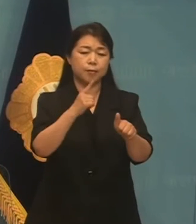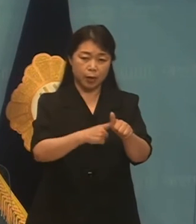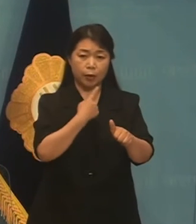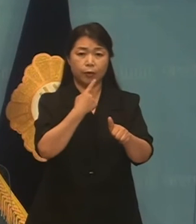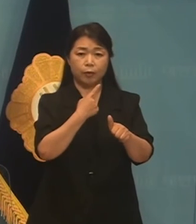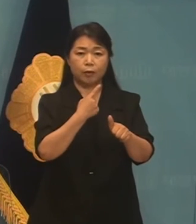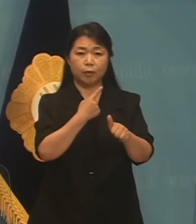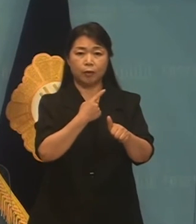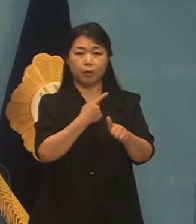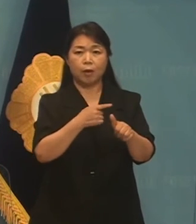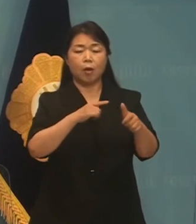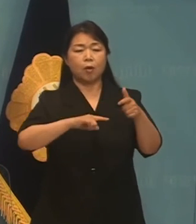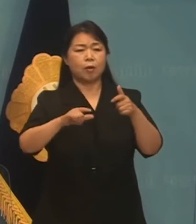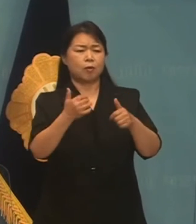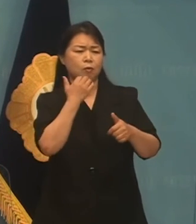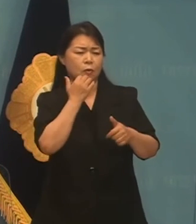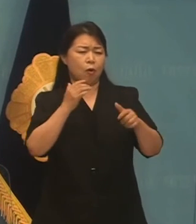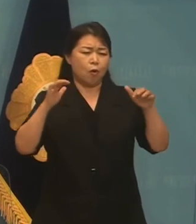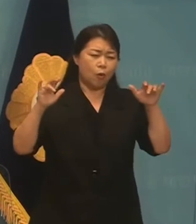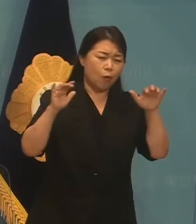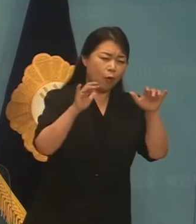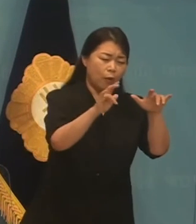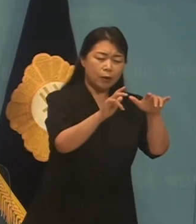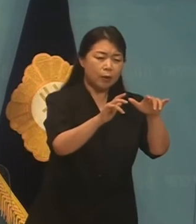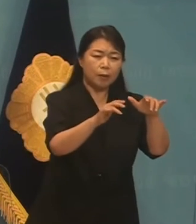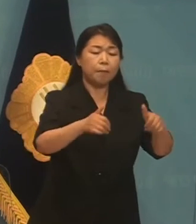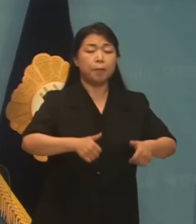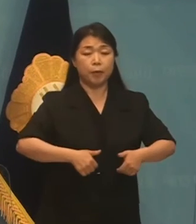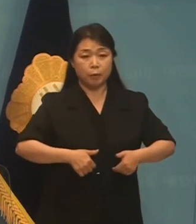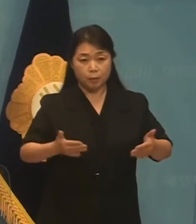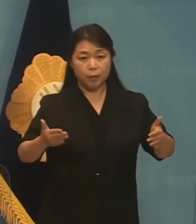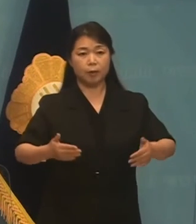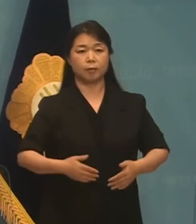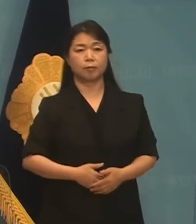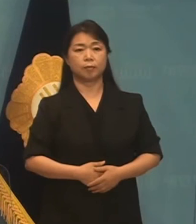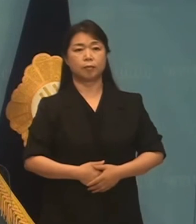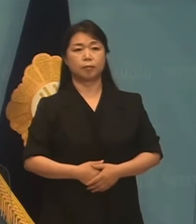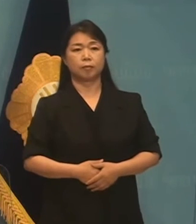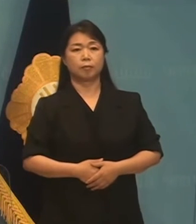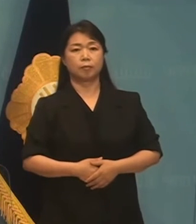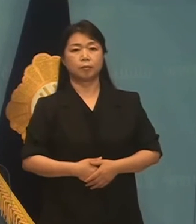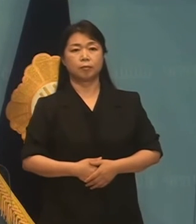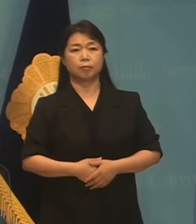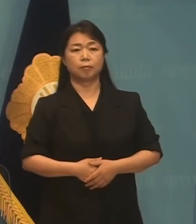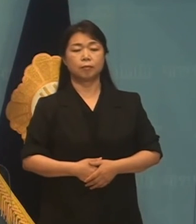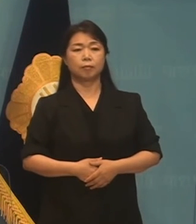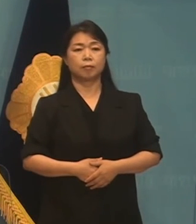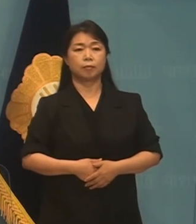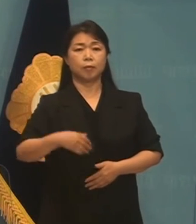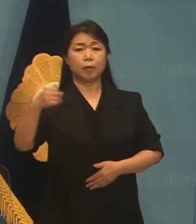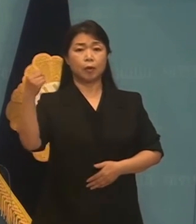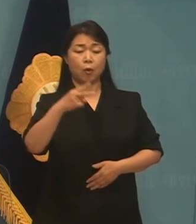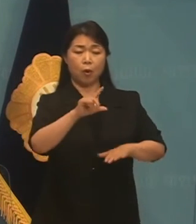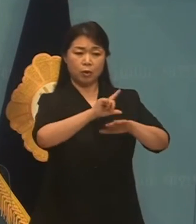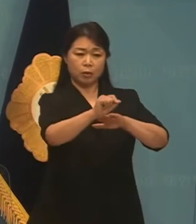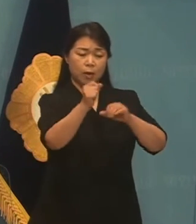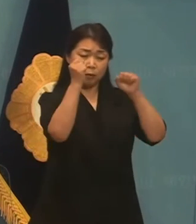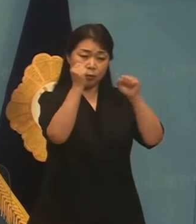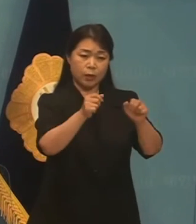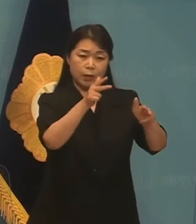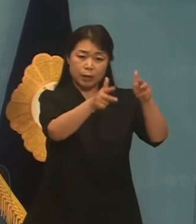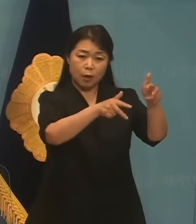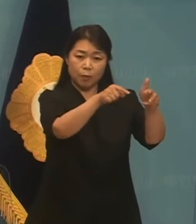이상 인서울에 집착할 필요가 없습니다. 그리고 지방 소재